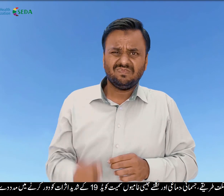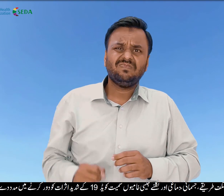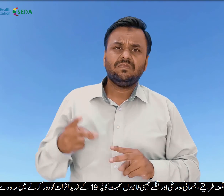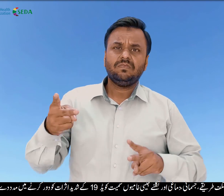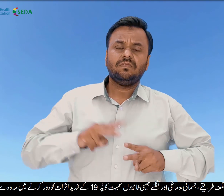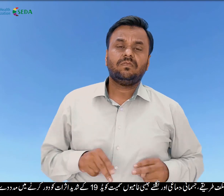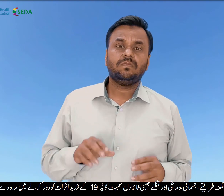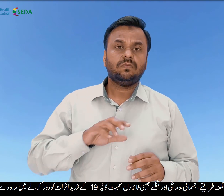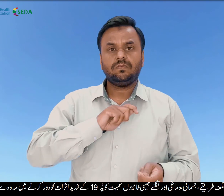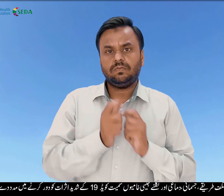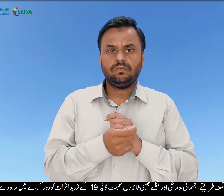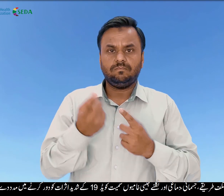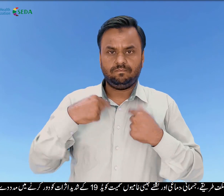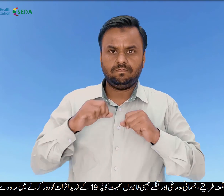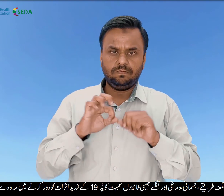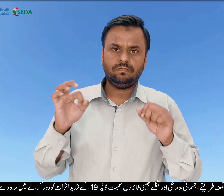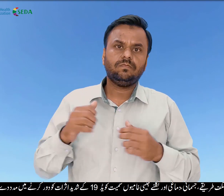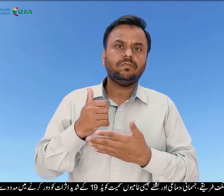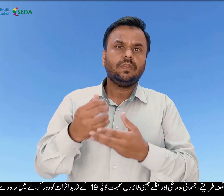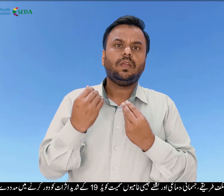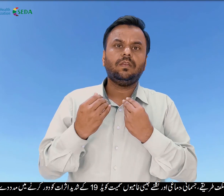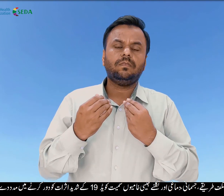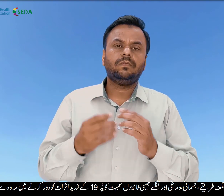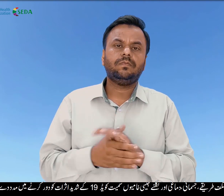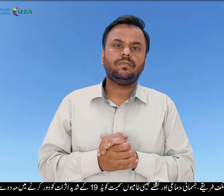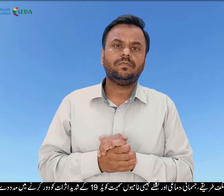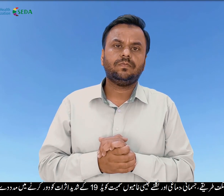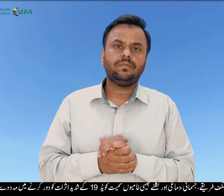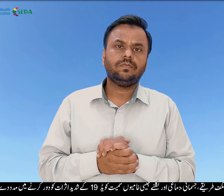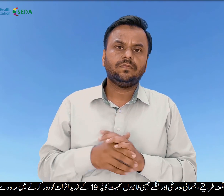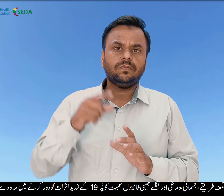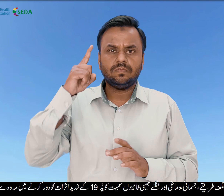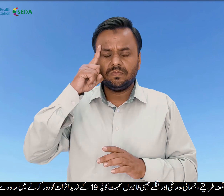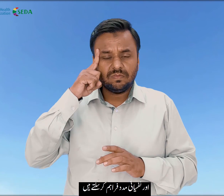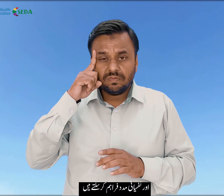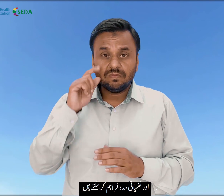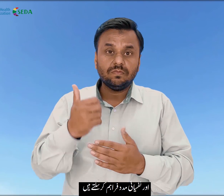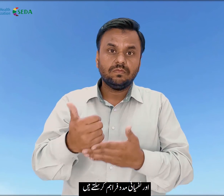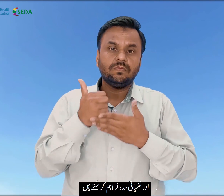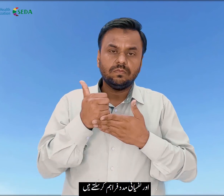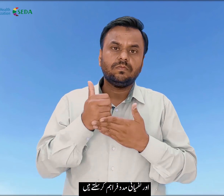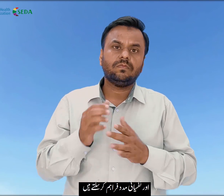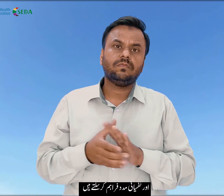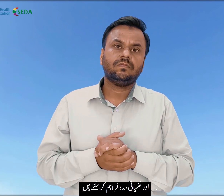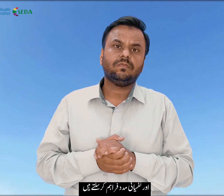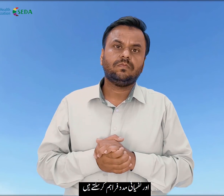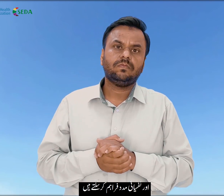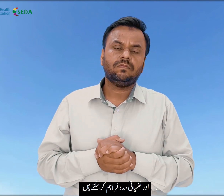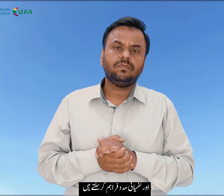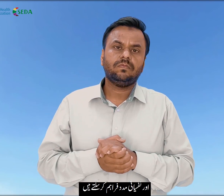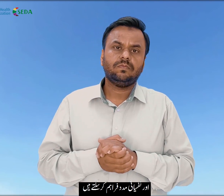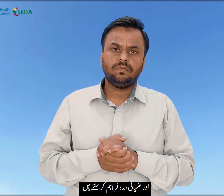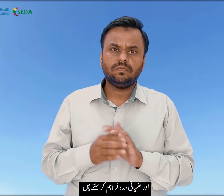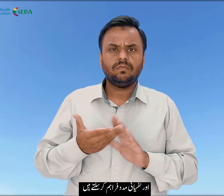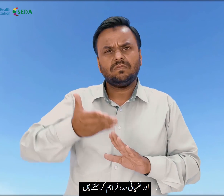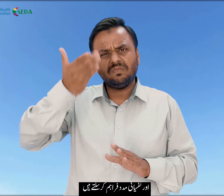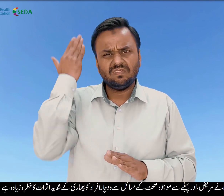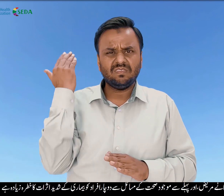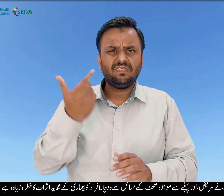شدید اثرات کو دور کرنے میں مدد دے سکتے ہیں اور نفسیاتی مدد فراہم کر سکتے ہیں۔ پرانے